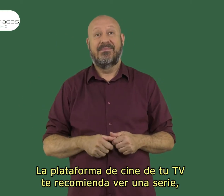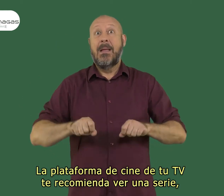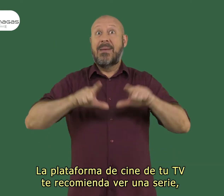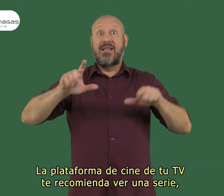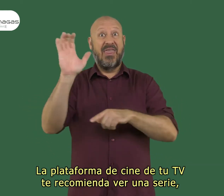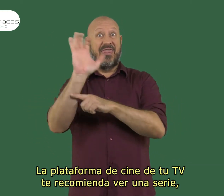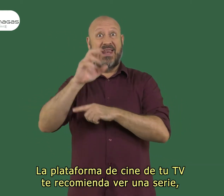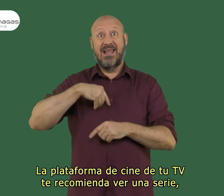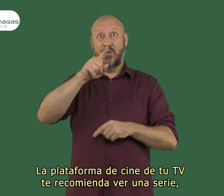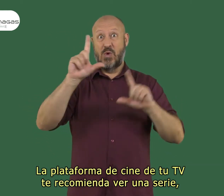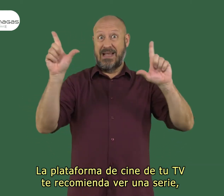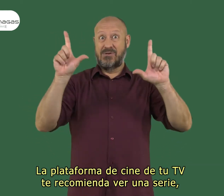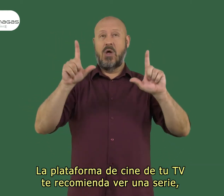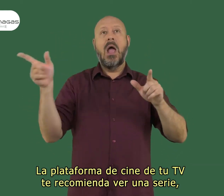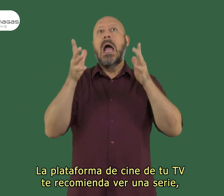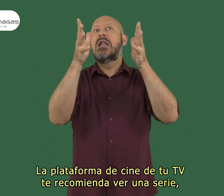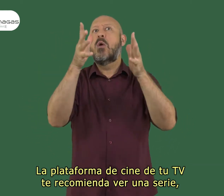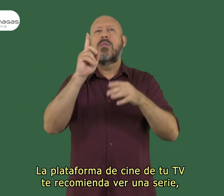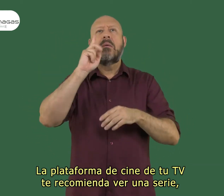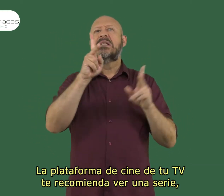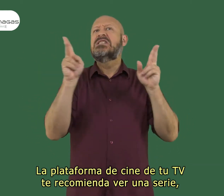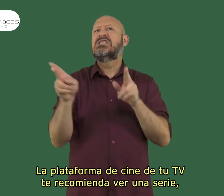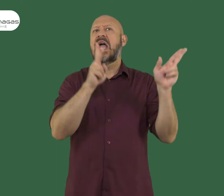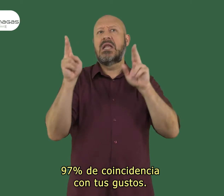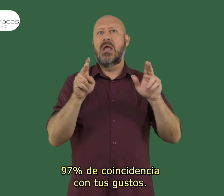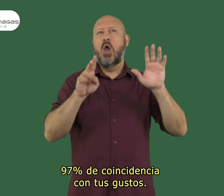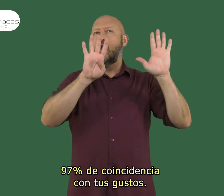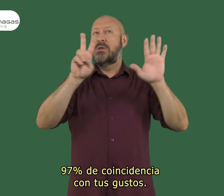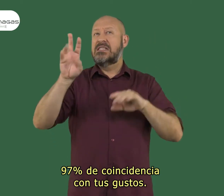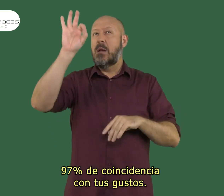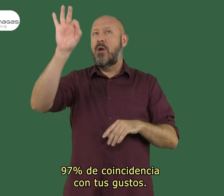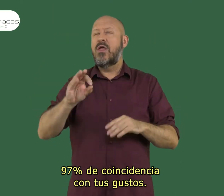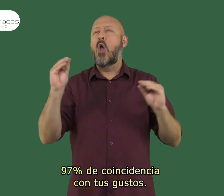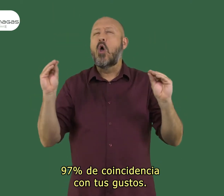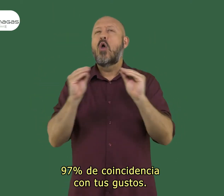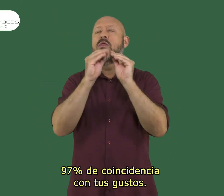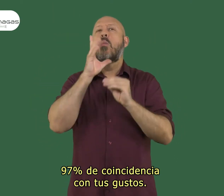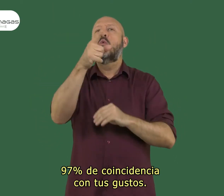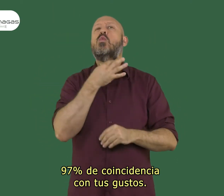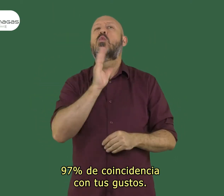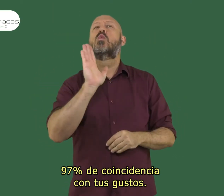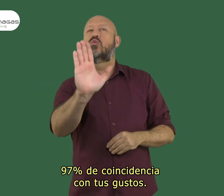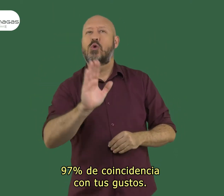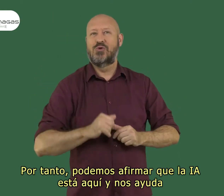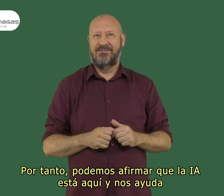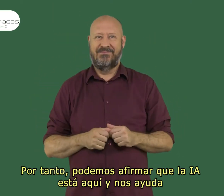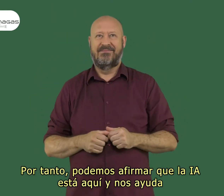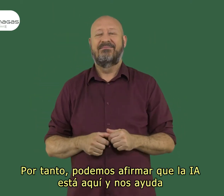La plataforma de cine de tu televisión te recomienda ver una serie 97% de coincidencia con tus gustos.